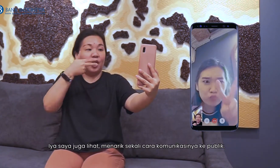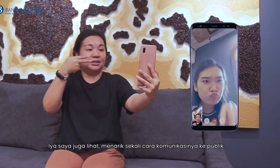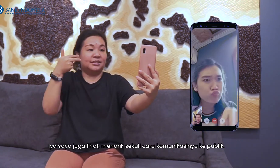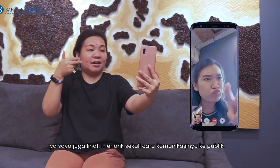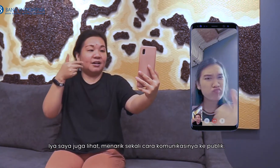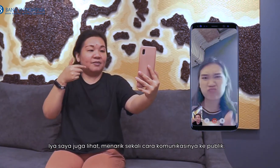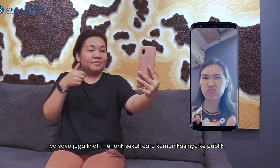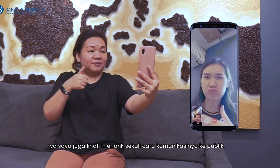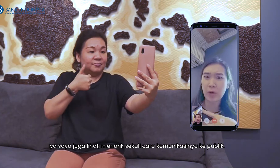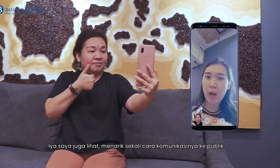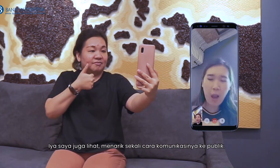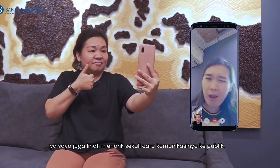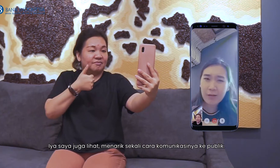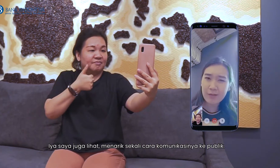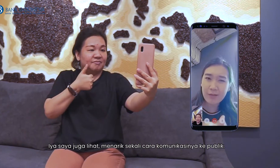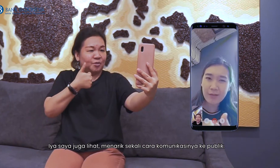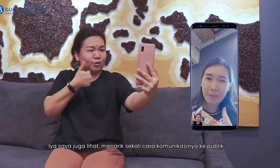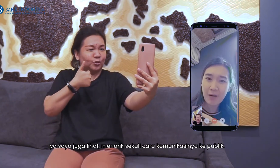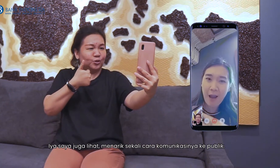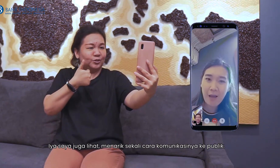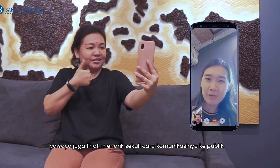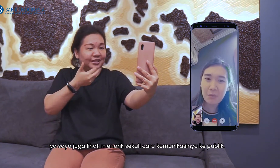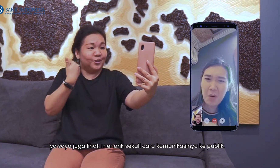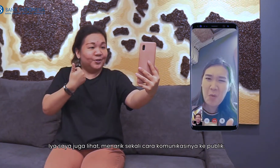saya juga lihat. Menarik sekali ya cara komunikasinya ke publik.